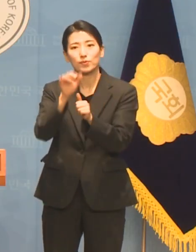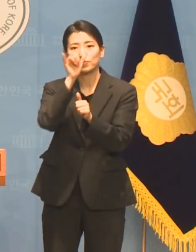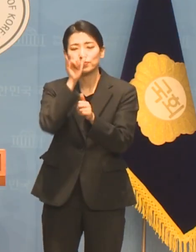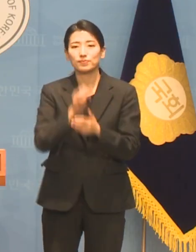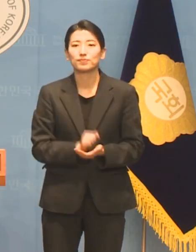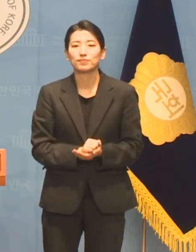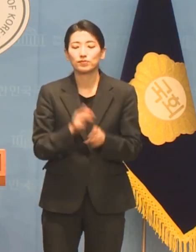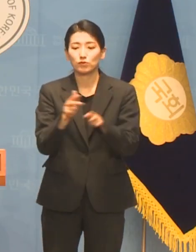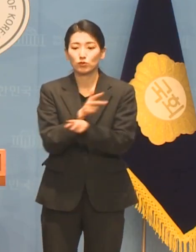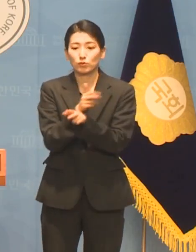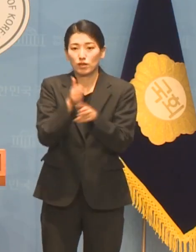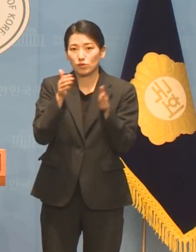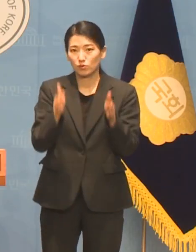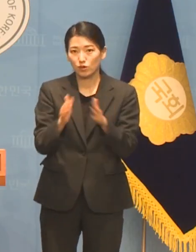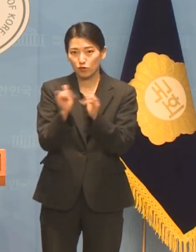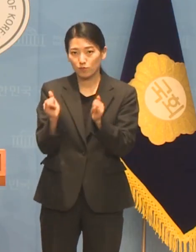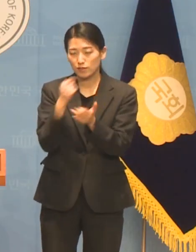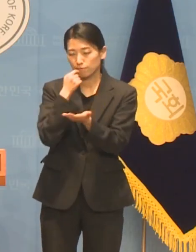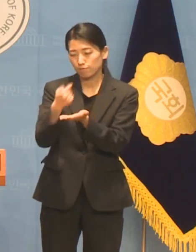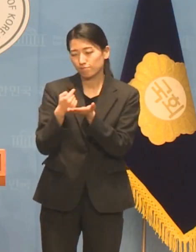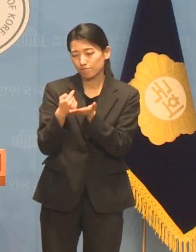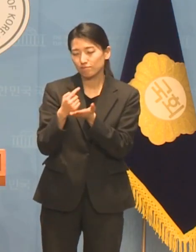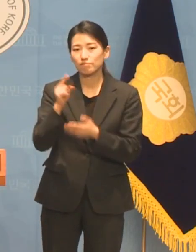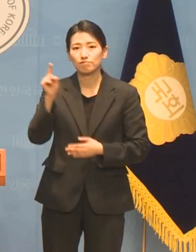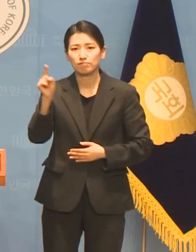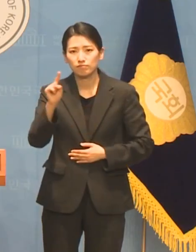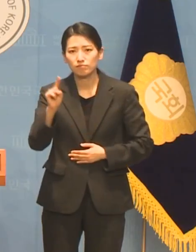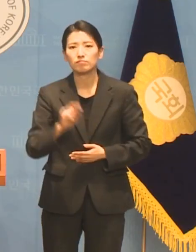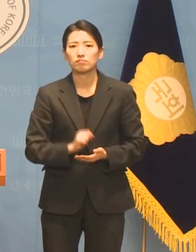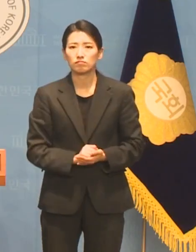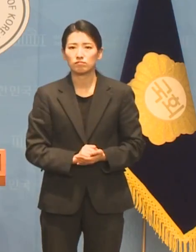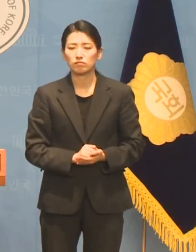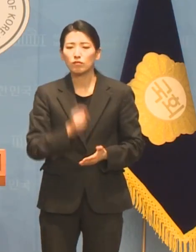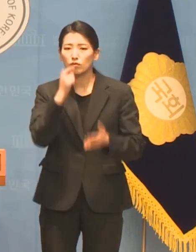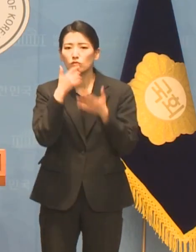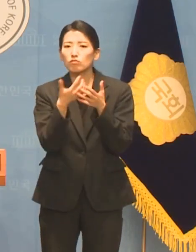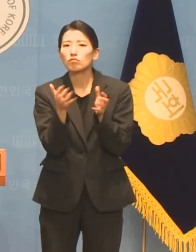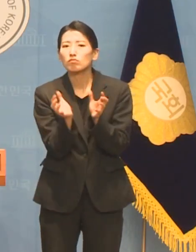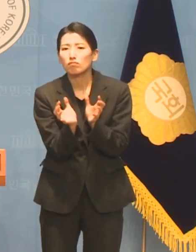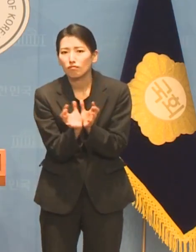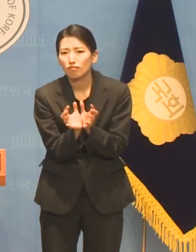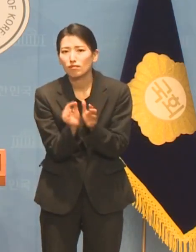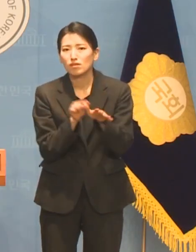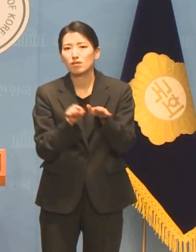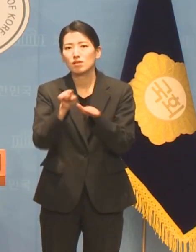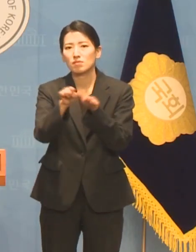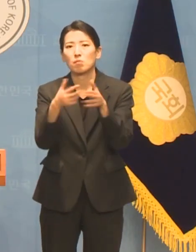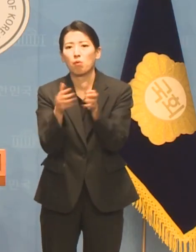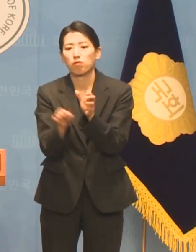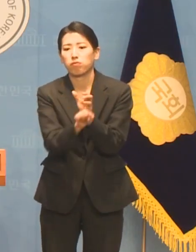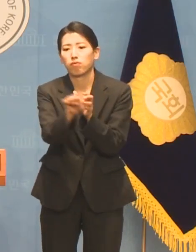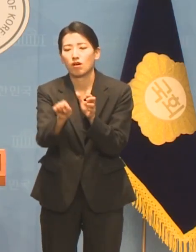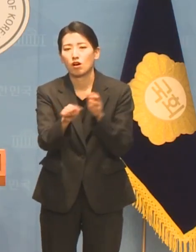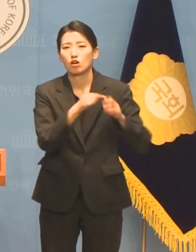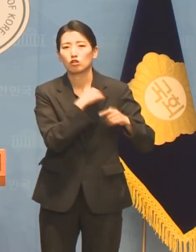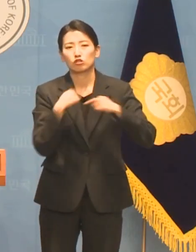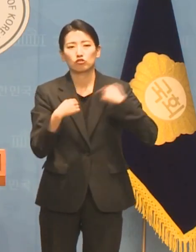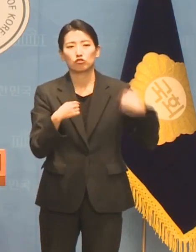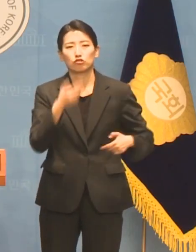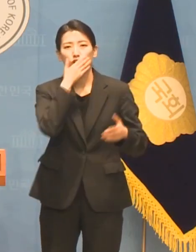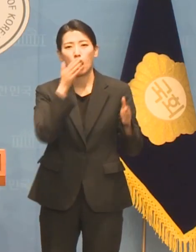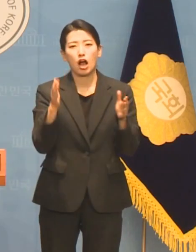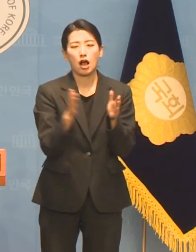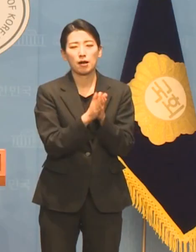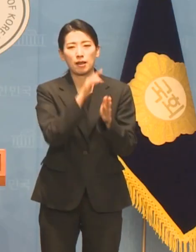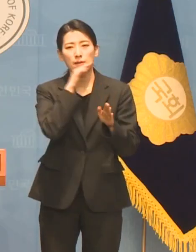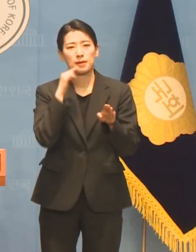주말간 있었던 주요 제보 내용은 민주당 등 진보 진영 인사에 대해 중국, 북한과 연계해 공산 프레임을 씌우려 하는 정황이